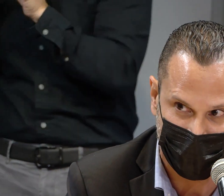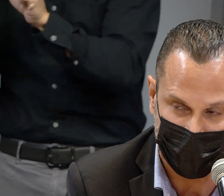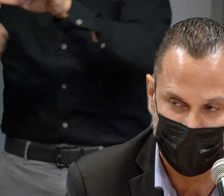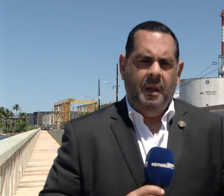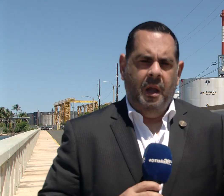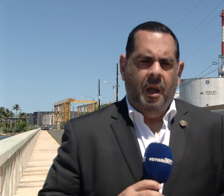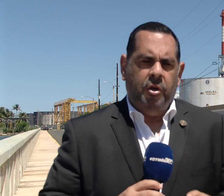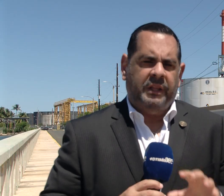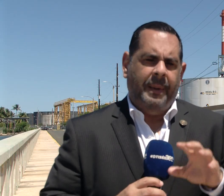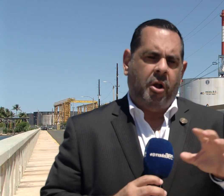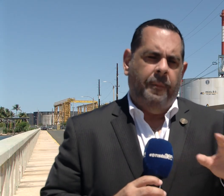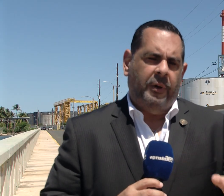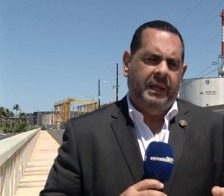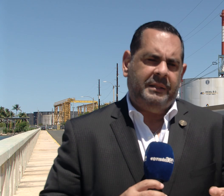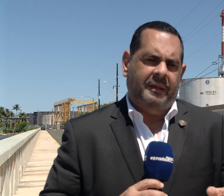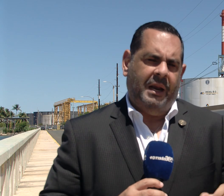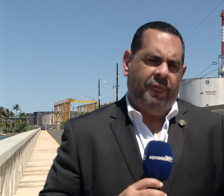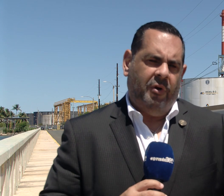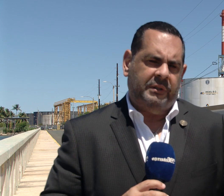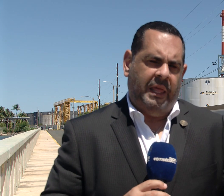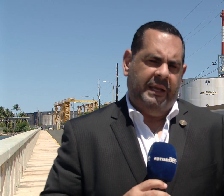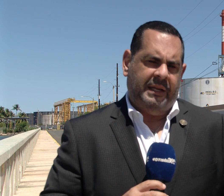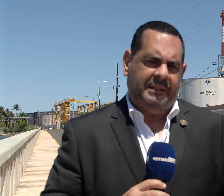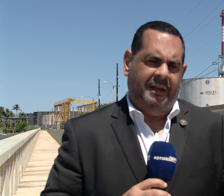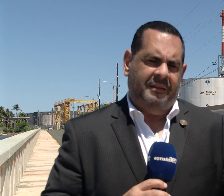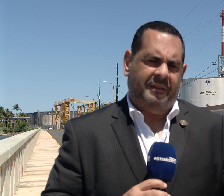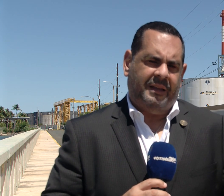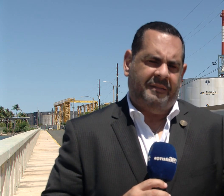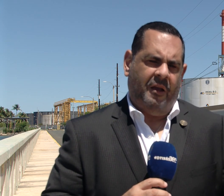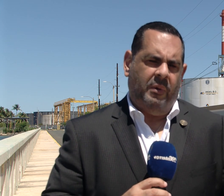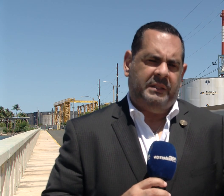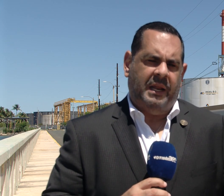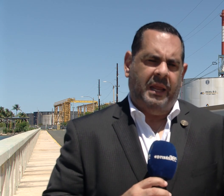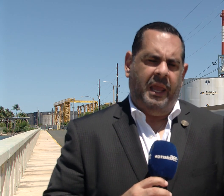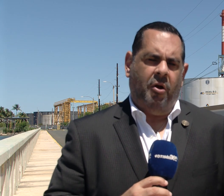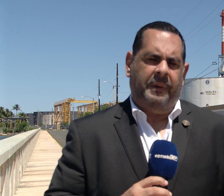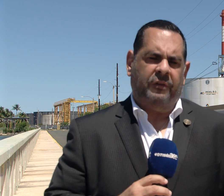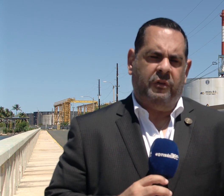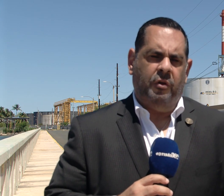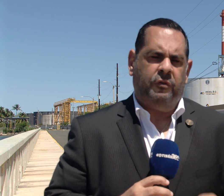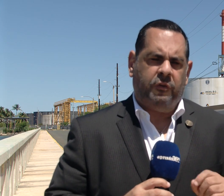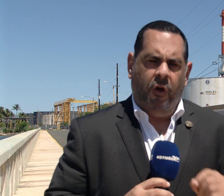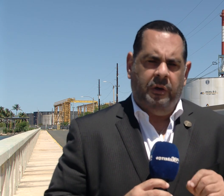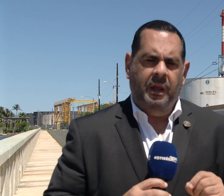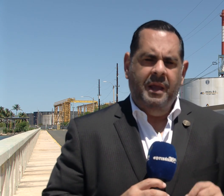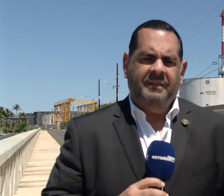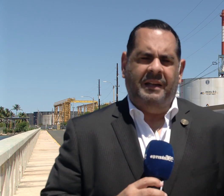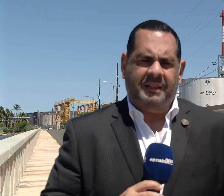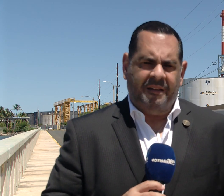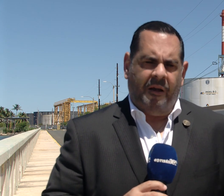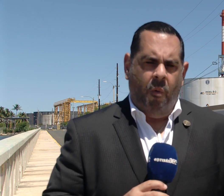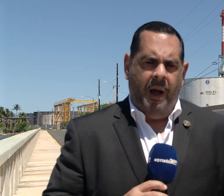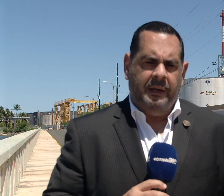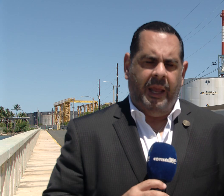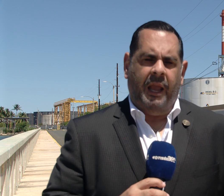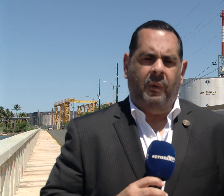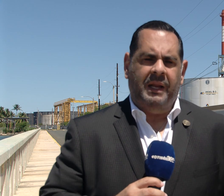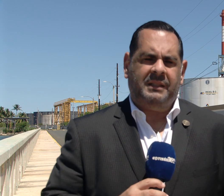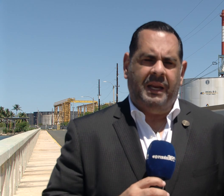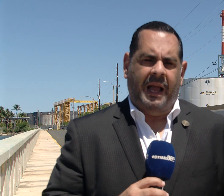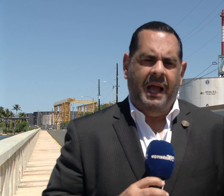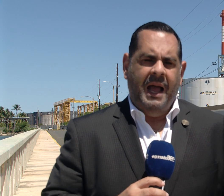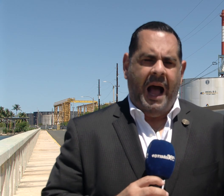el objetivo los demás componentes de la flota de generatrices que se encuentran en operación son central sanjuán